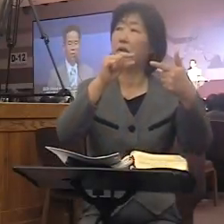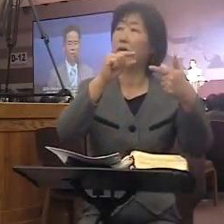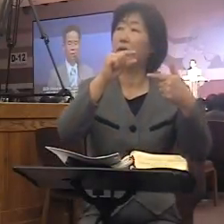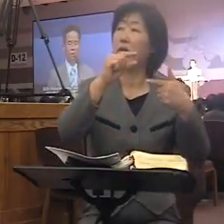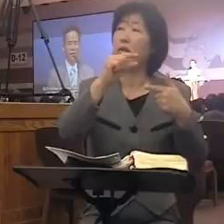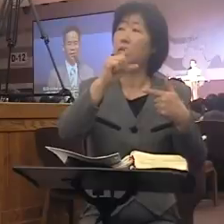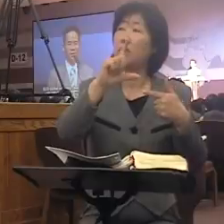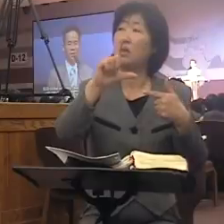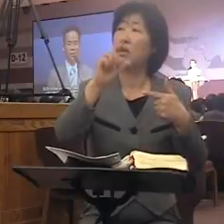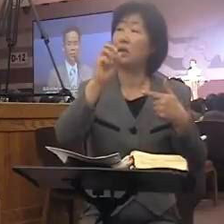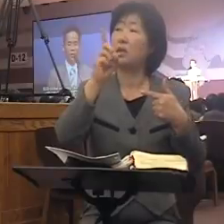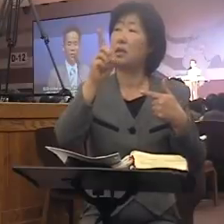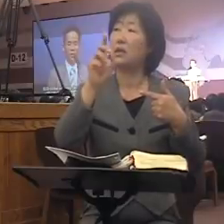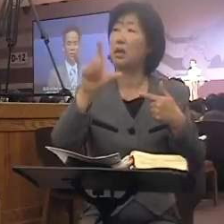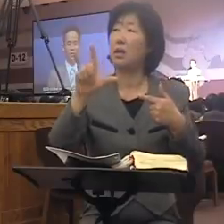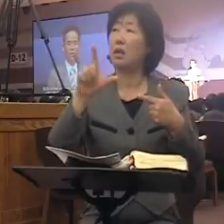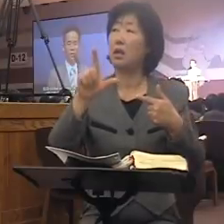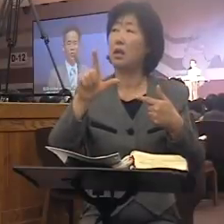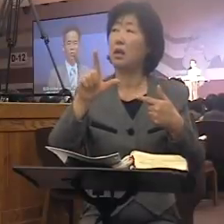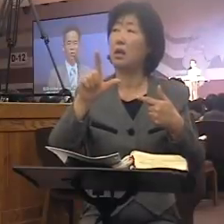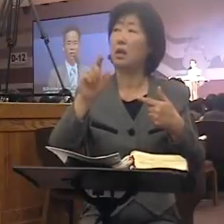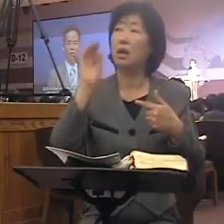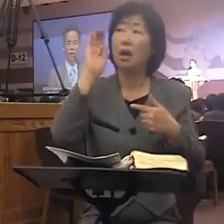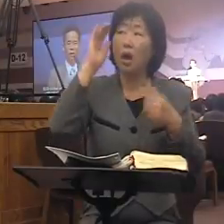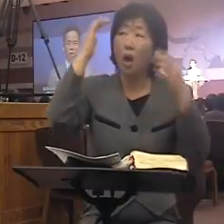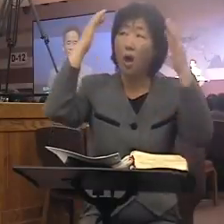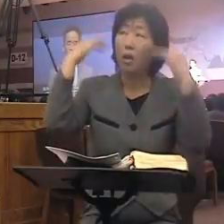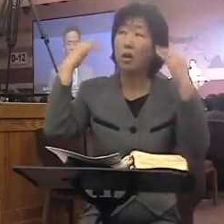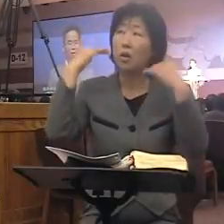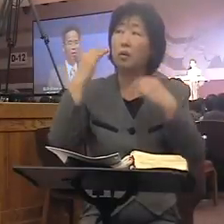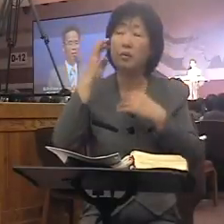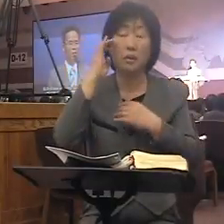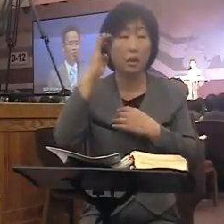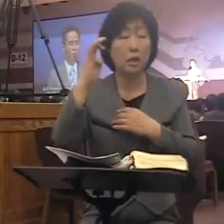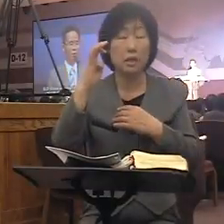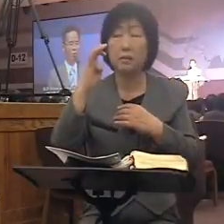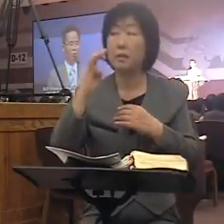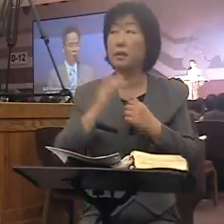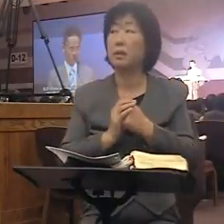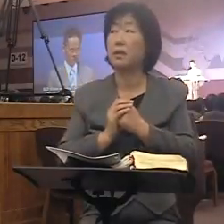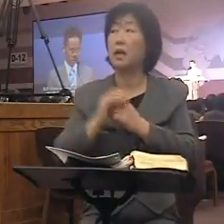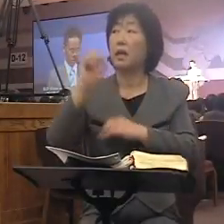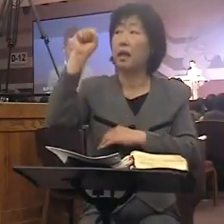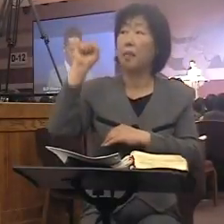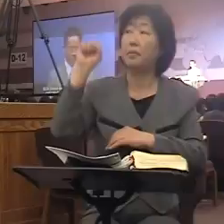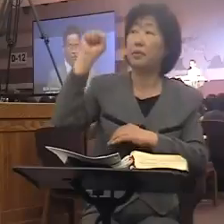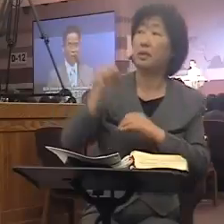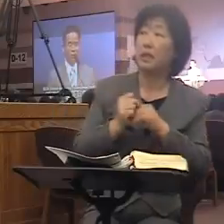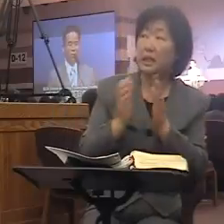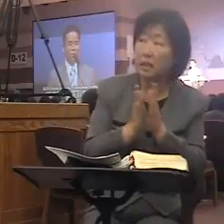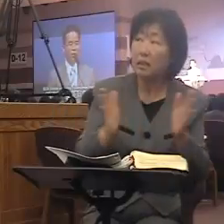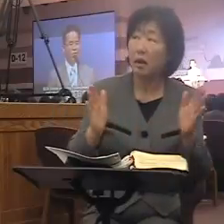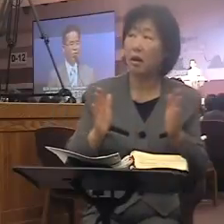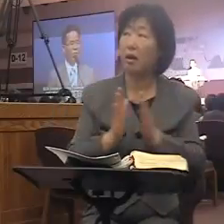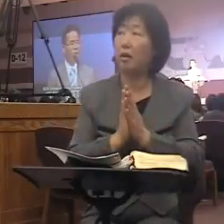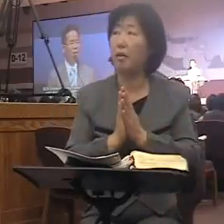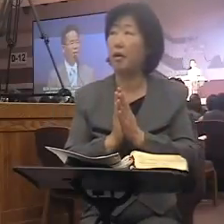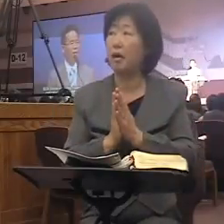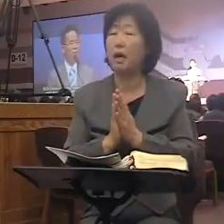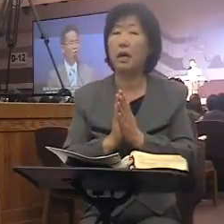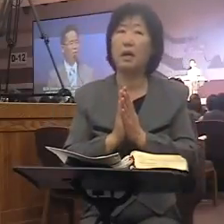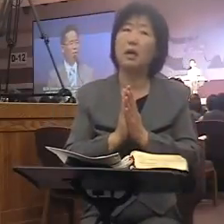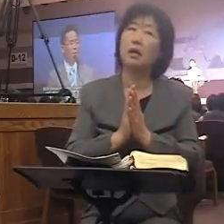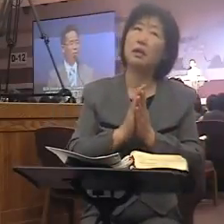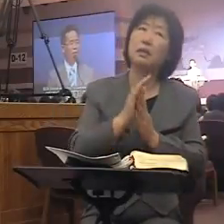여러분들의 자녀들을 차세대 지도자로 세울 수 있는 정말 훌륭하고 좋은 찬스가 왔습니다.